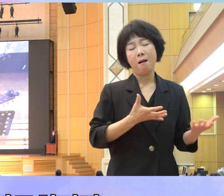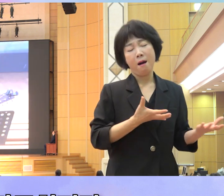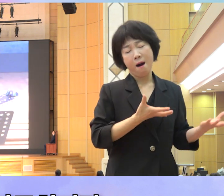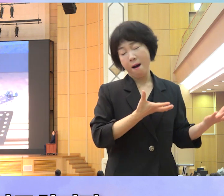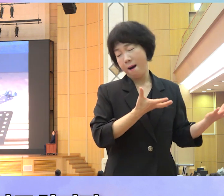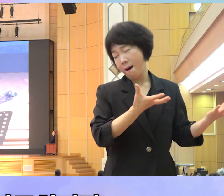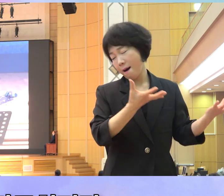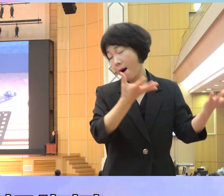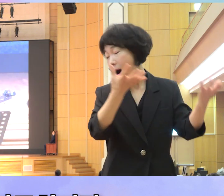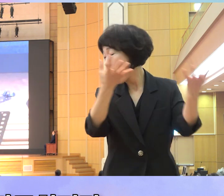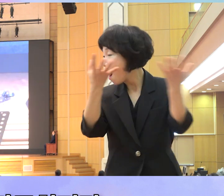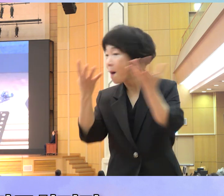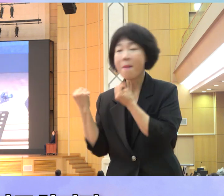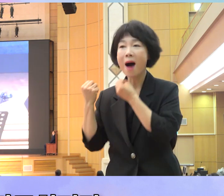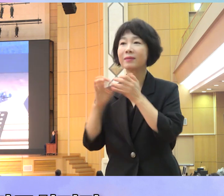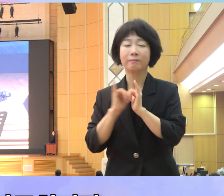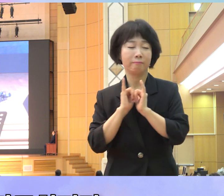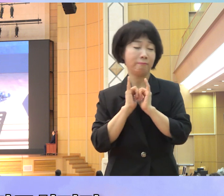수많은